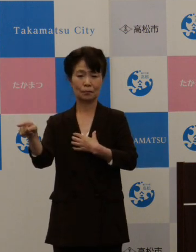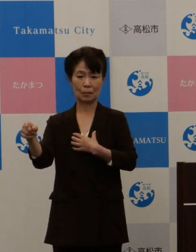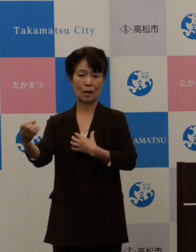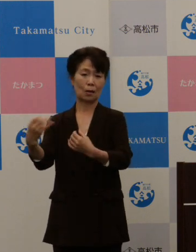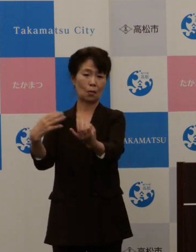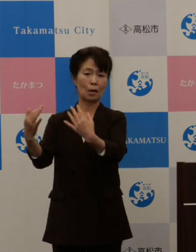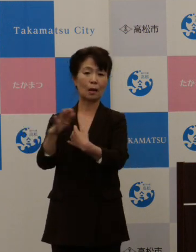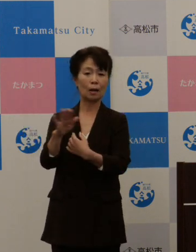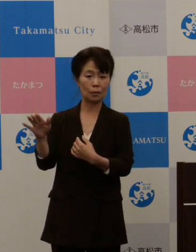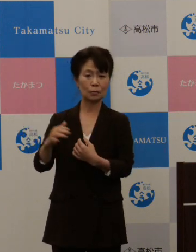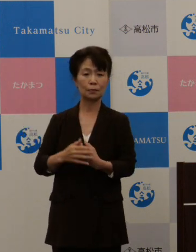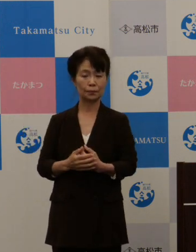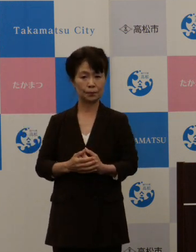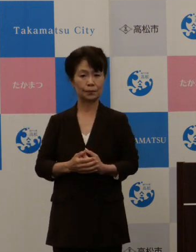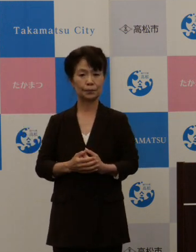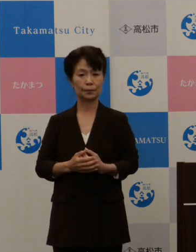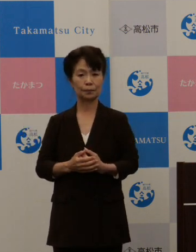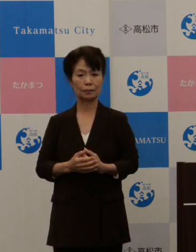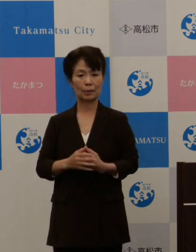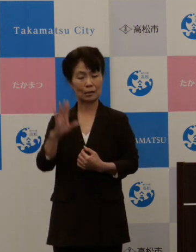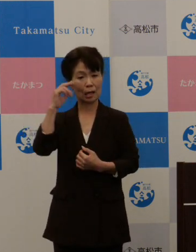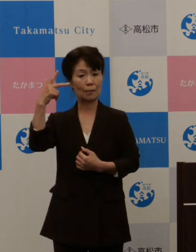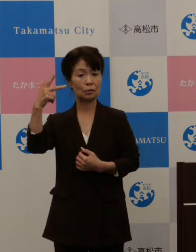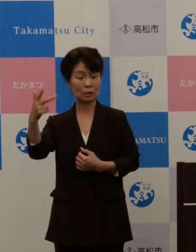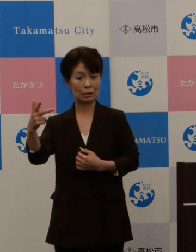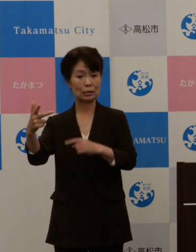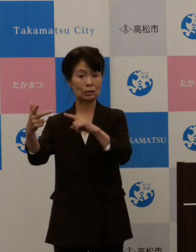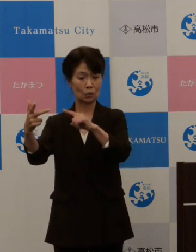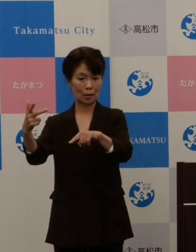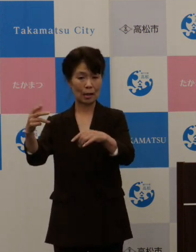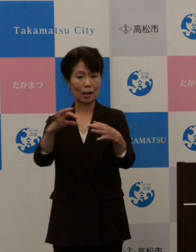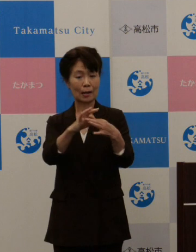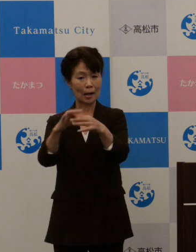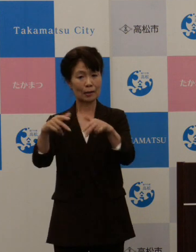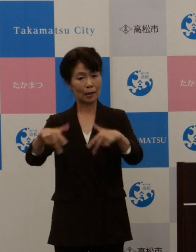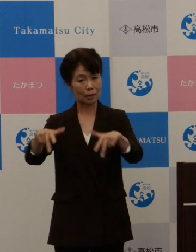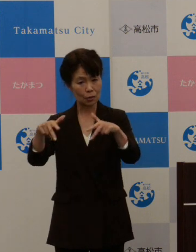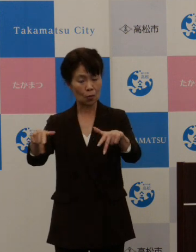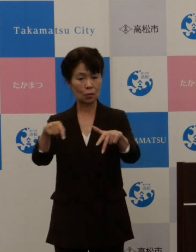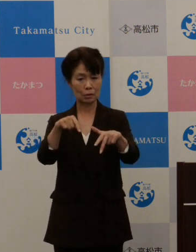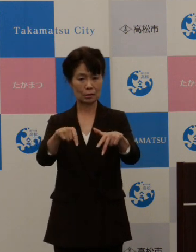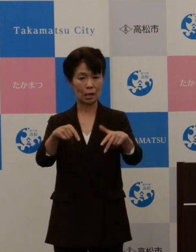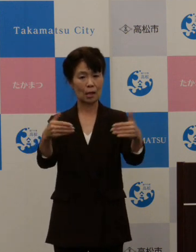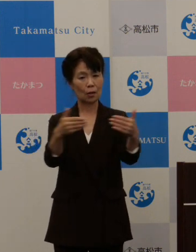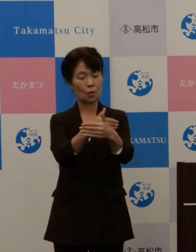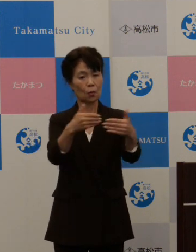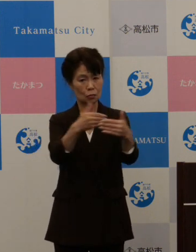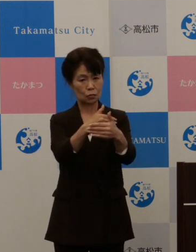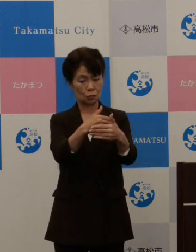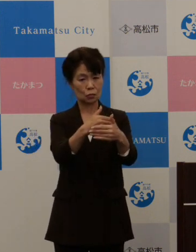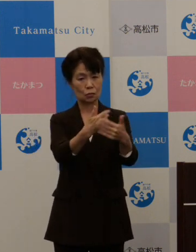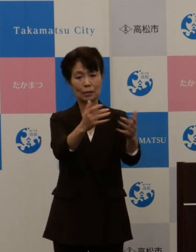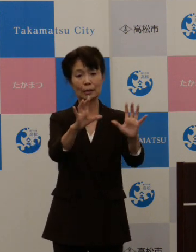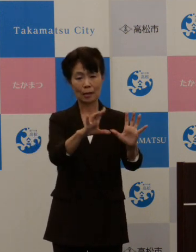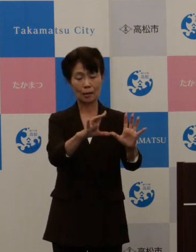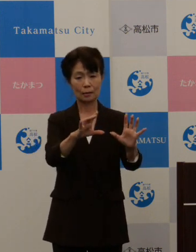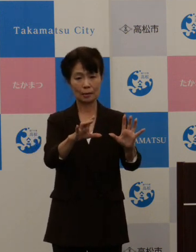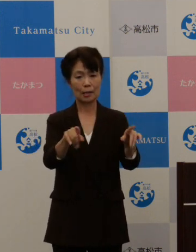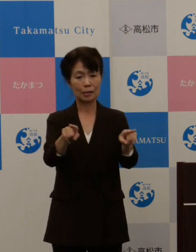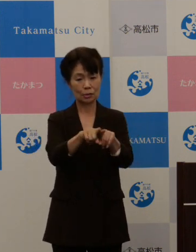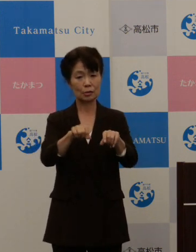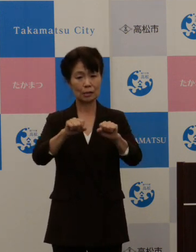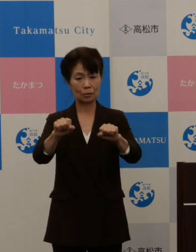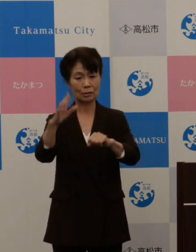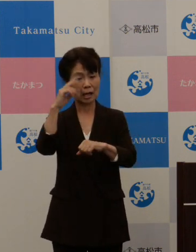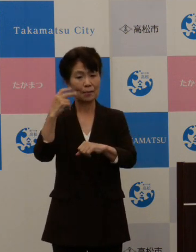声がございますけれども、まあ、本市をはじめ関係行政機関、交通事業者等で構成しております